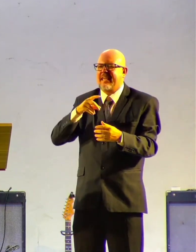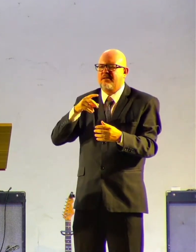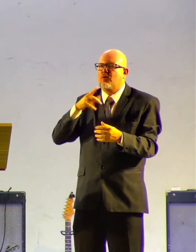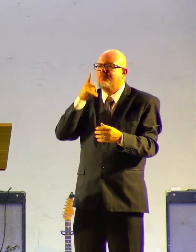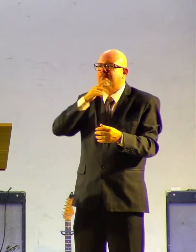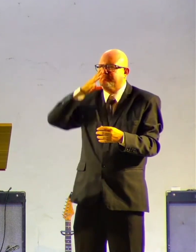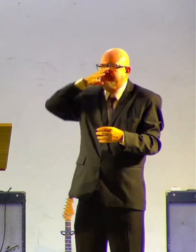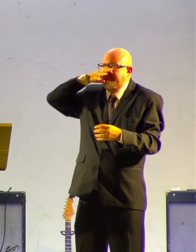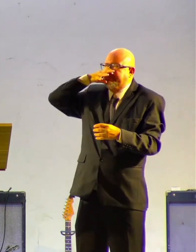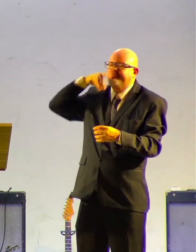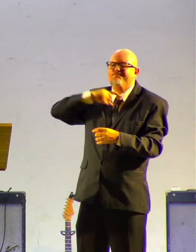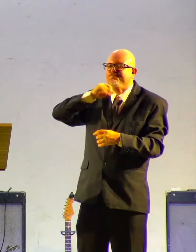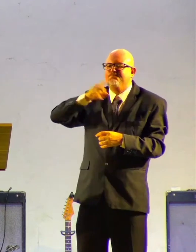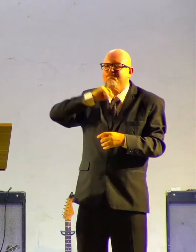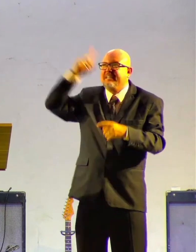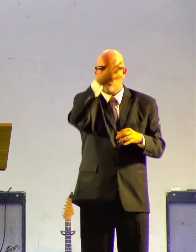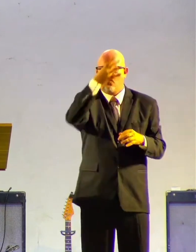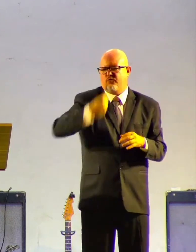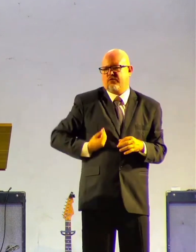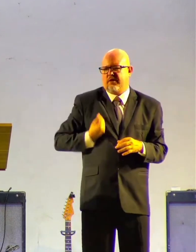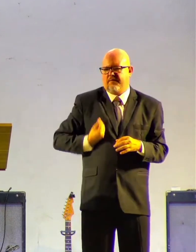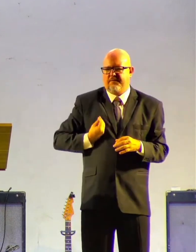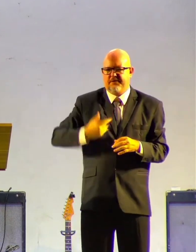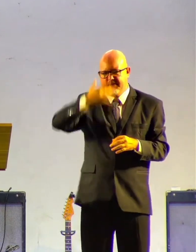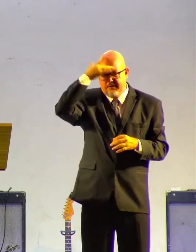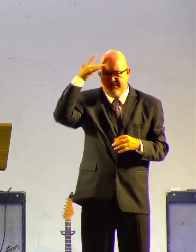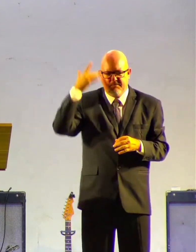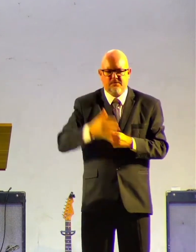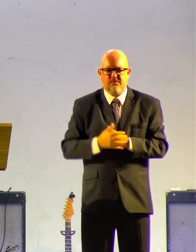voz do Espírito Santo de Deus quando Ele sopra.